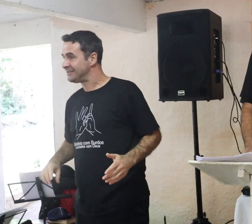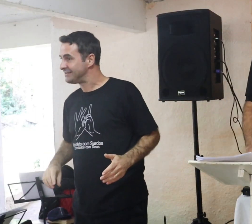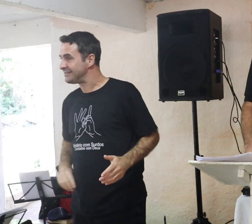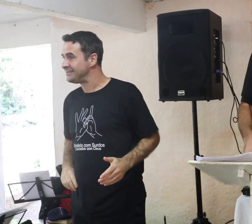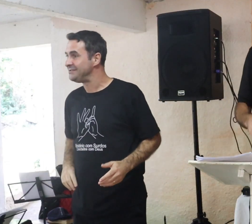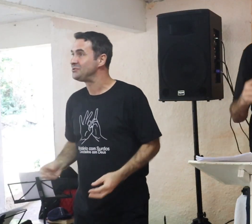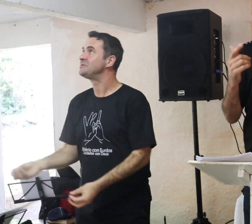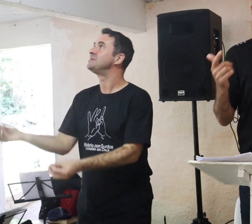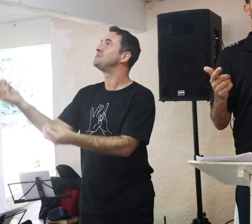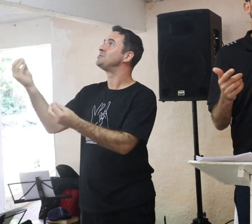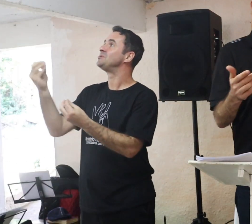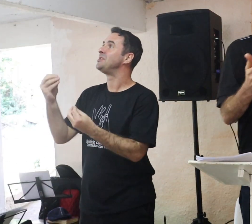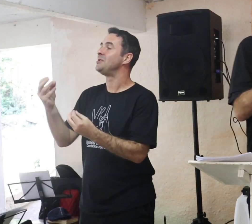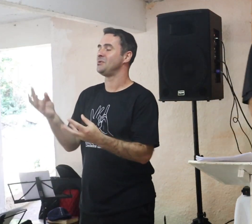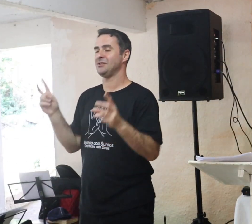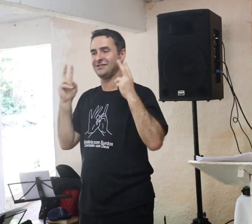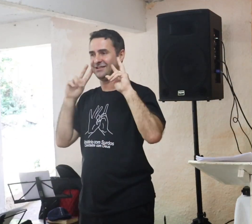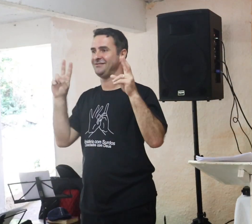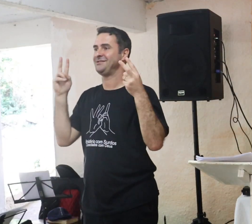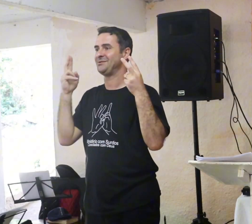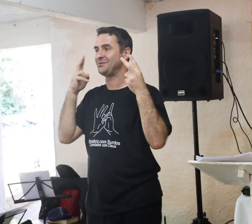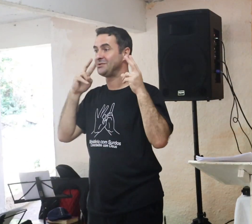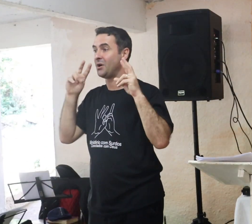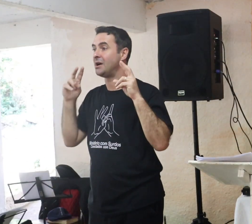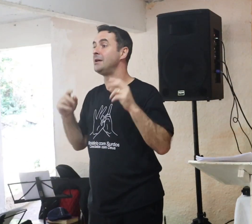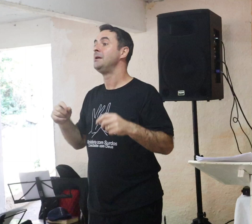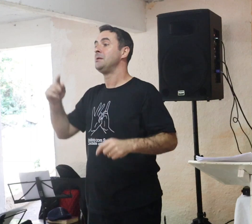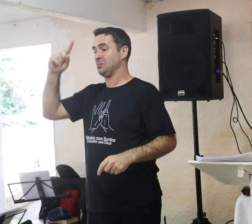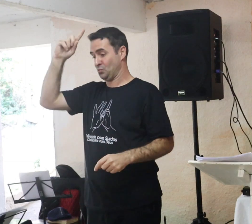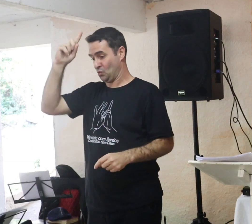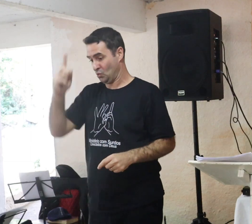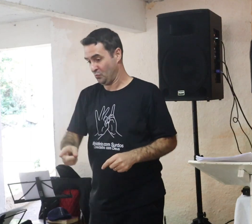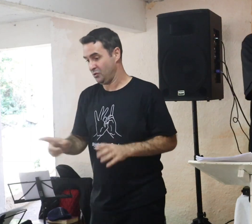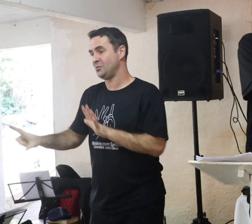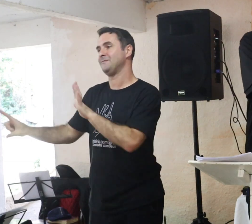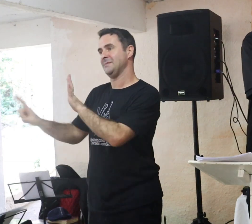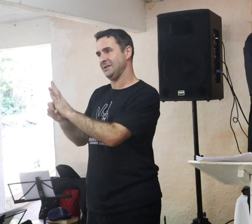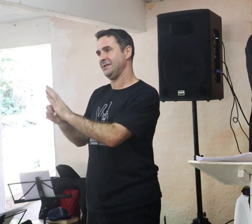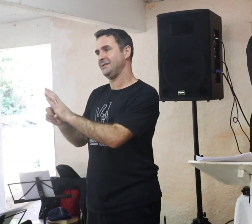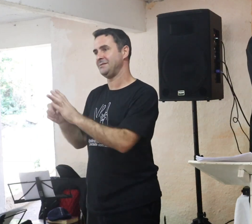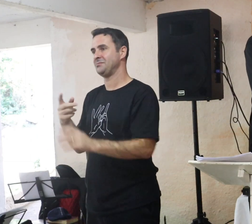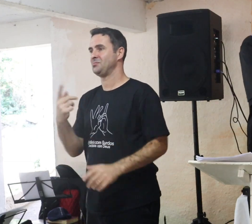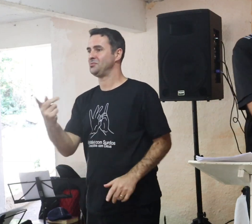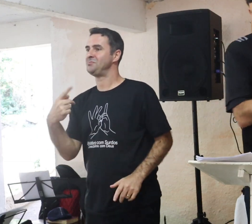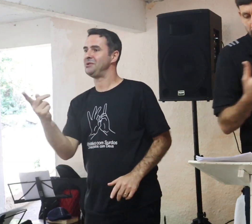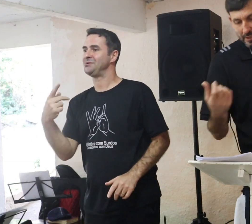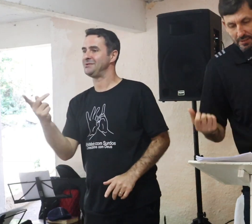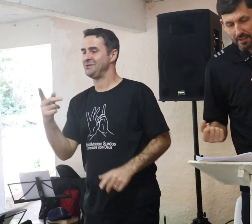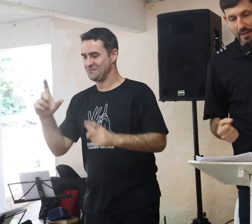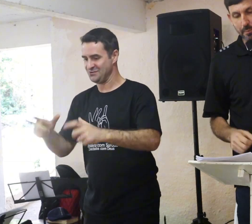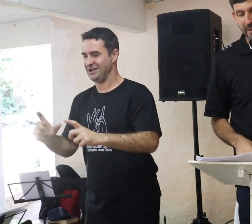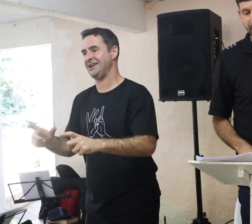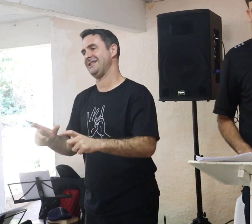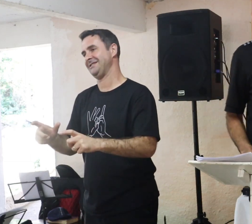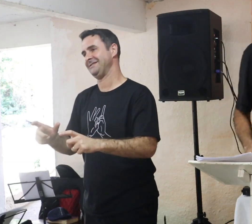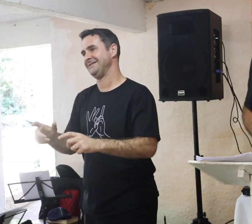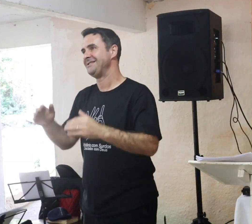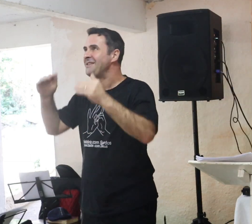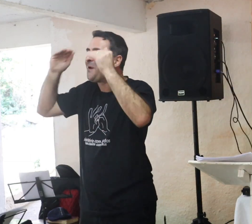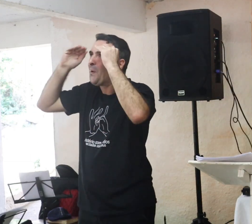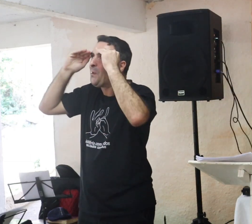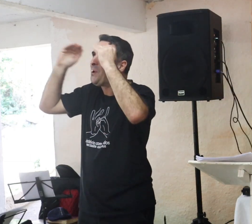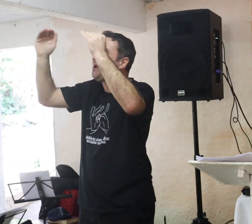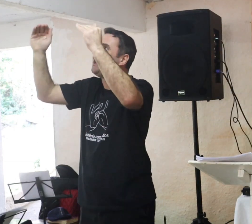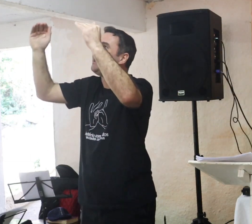esse triunfo. Jesus cumpriu a lei em nosso lugar. E nós desfrutamos da sua obediência